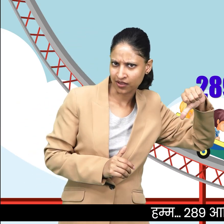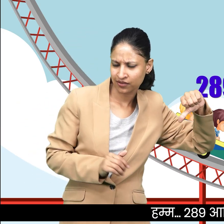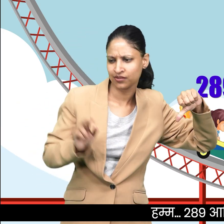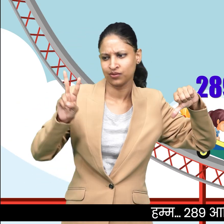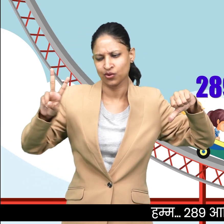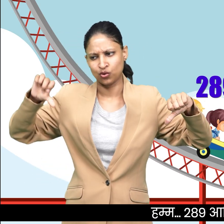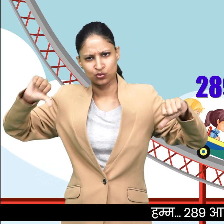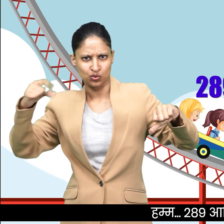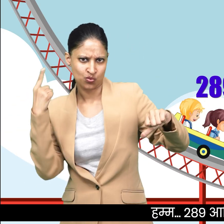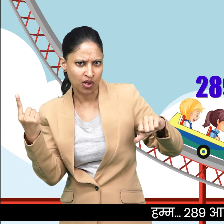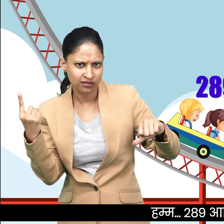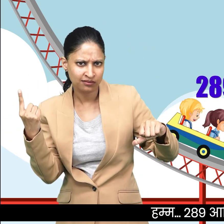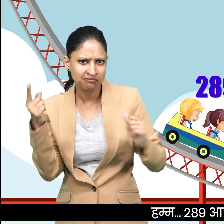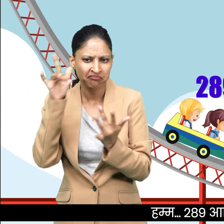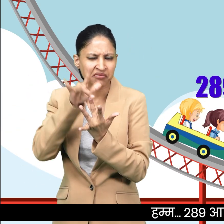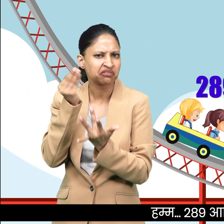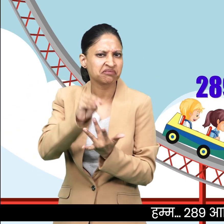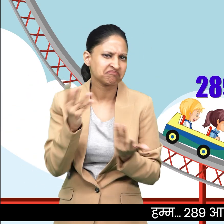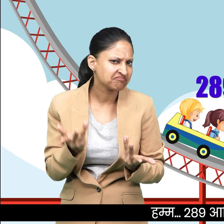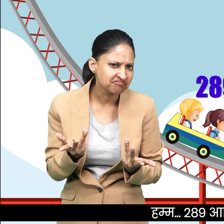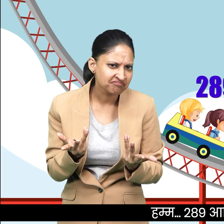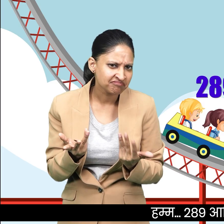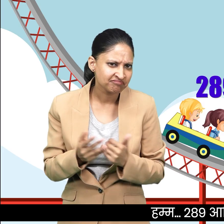289 आणि 291 मध्ये काय येते?